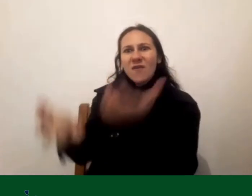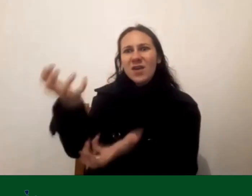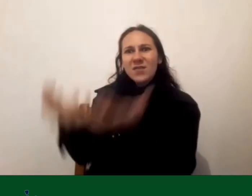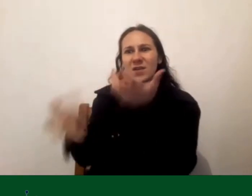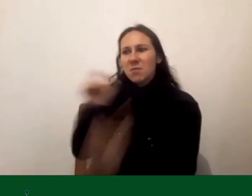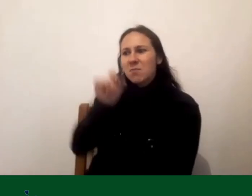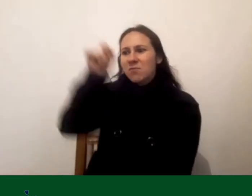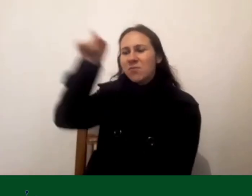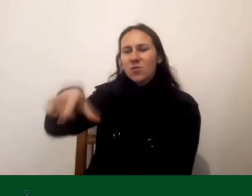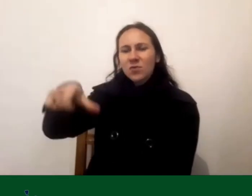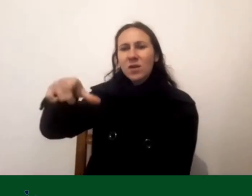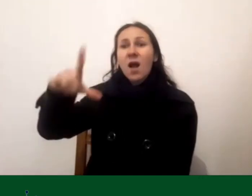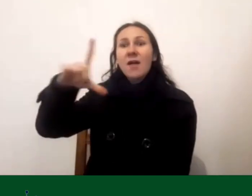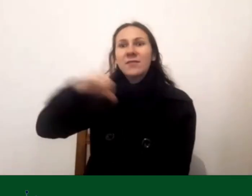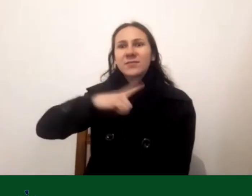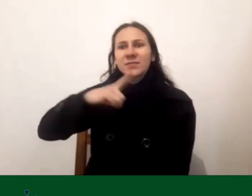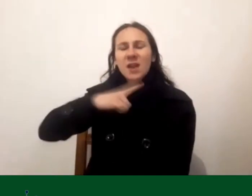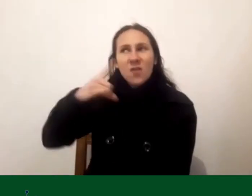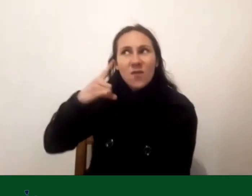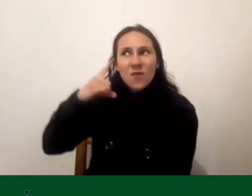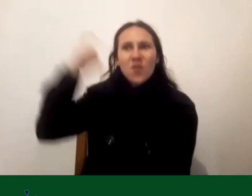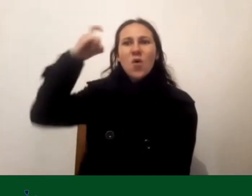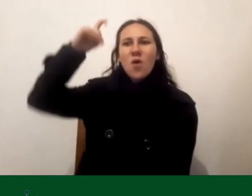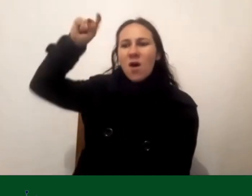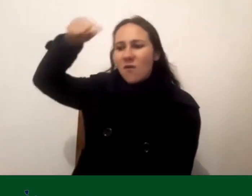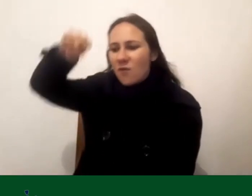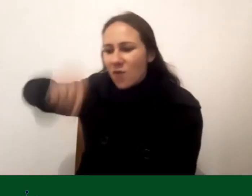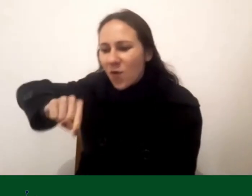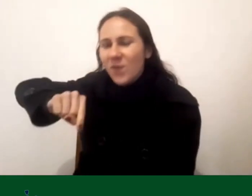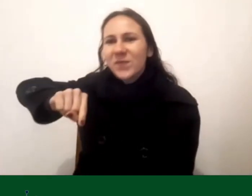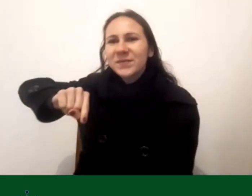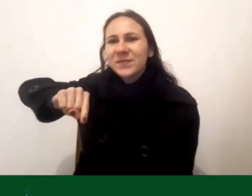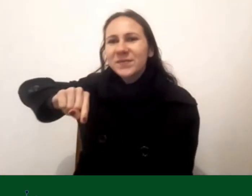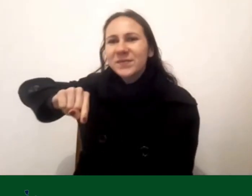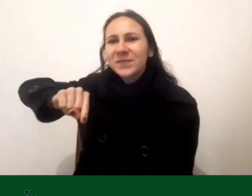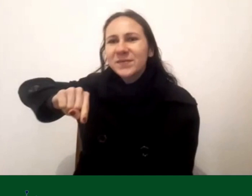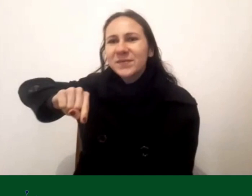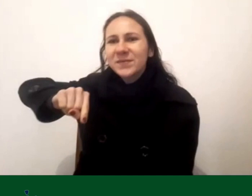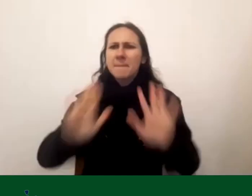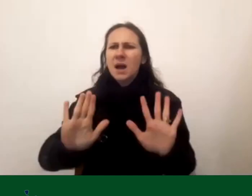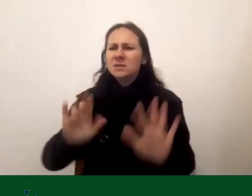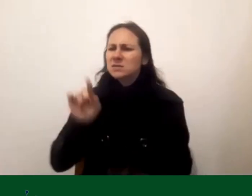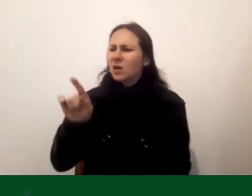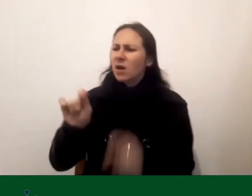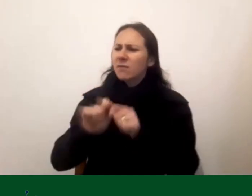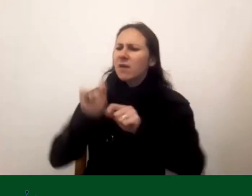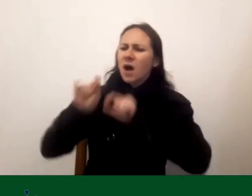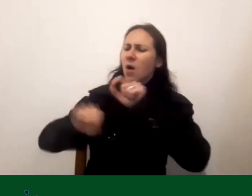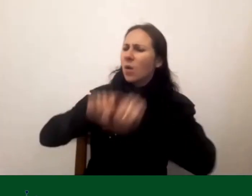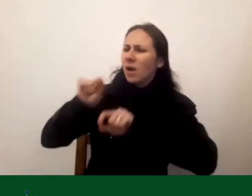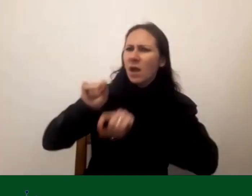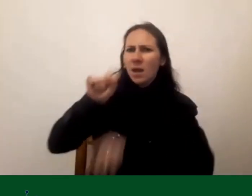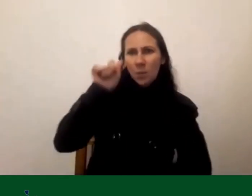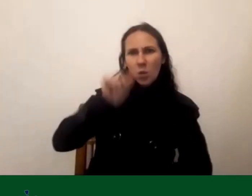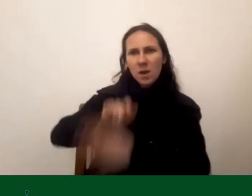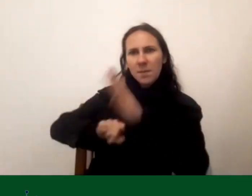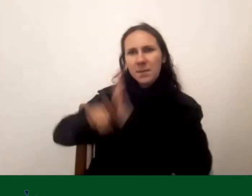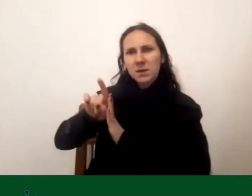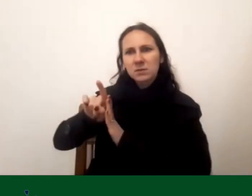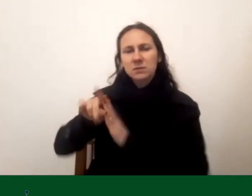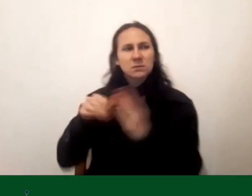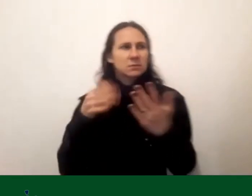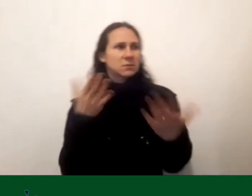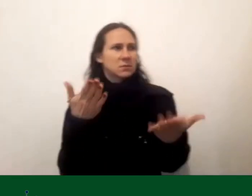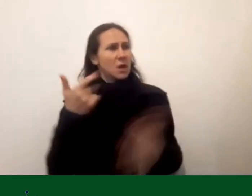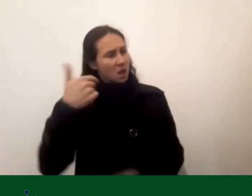fez ploft e afundou. "Mas o que que você vai fazer?" ela perguntou. "Ora, eu vou fazer